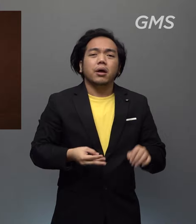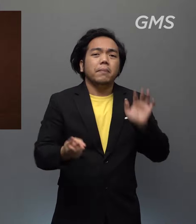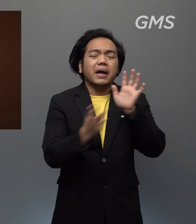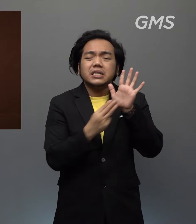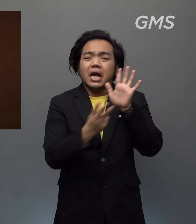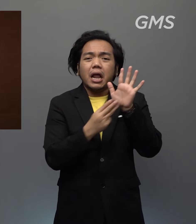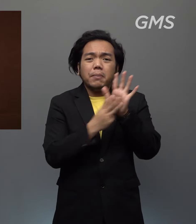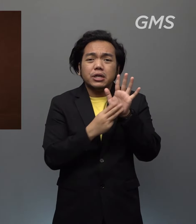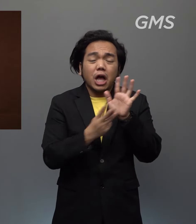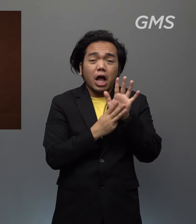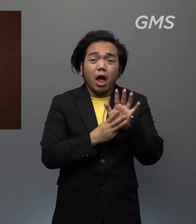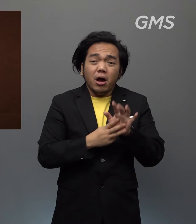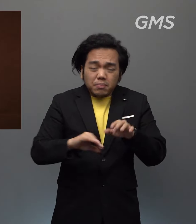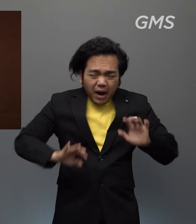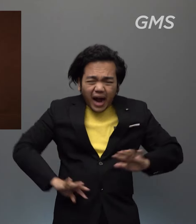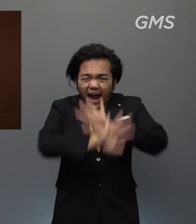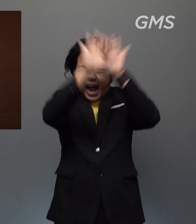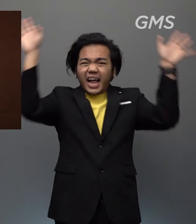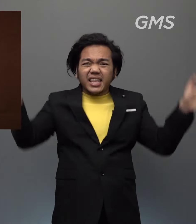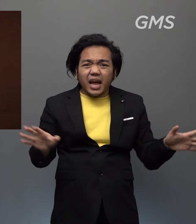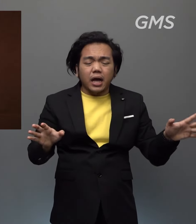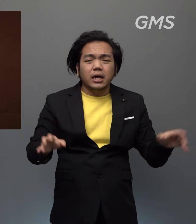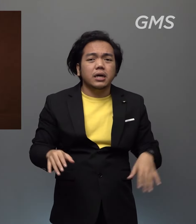muncul bersamaan hari-hari ini.